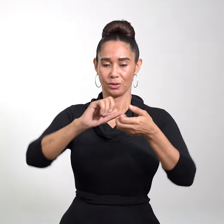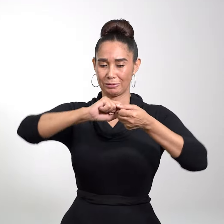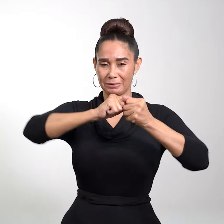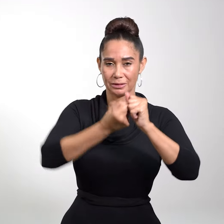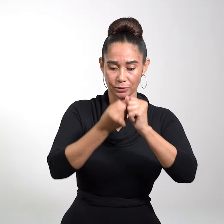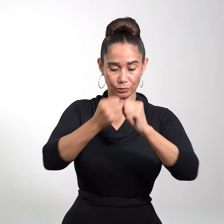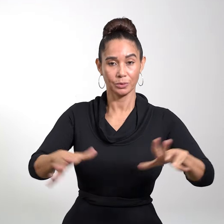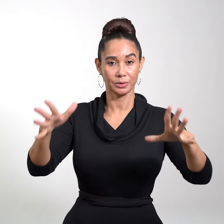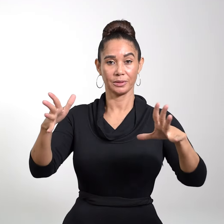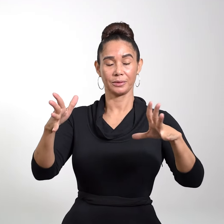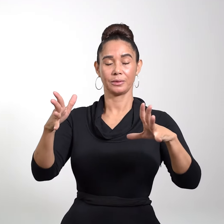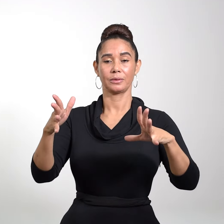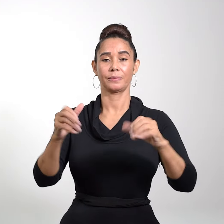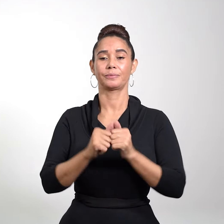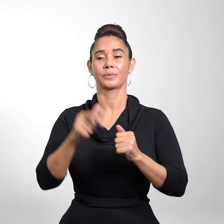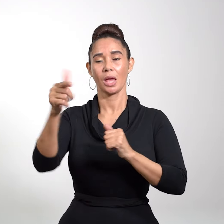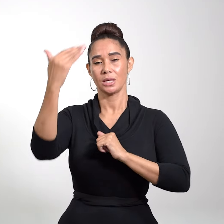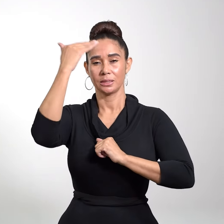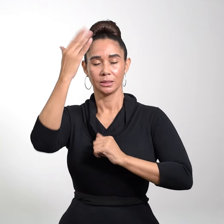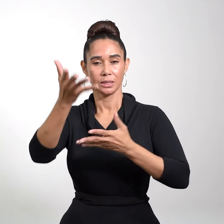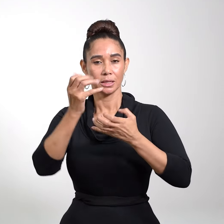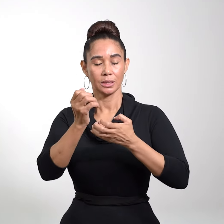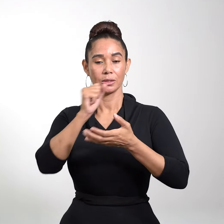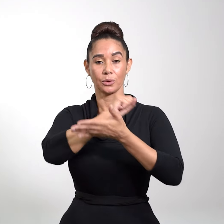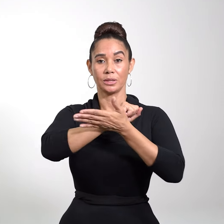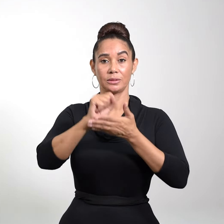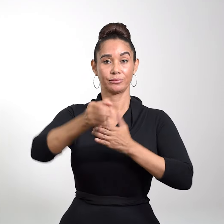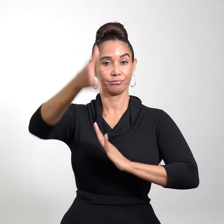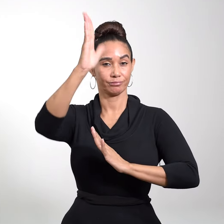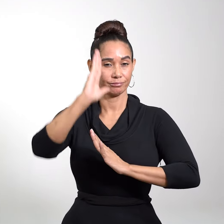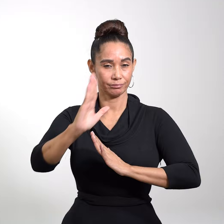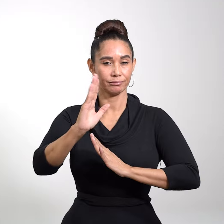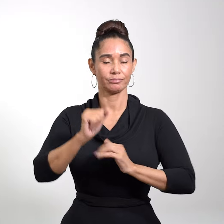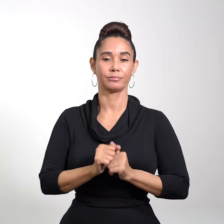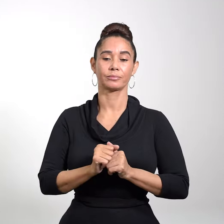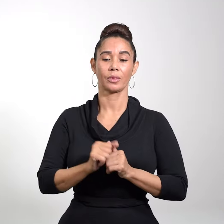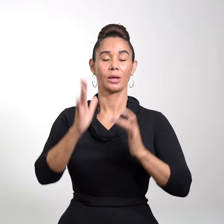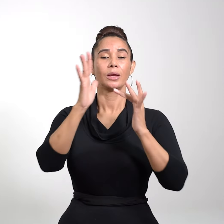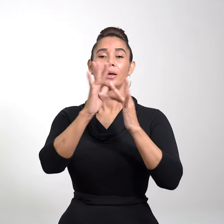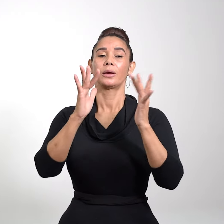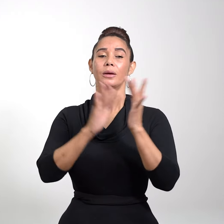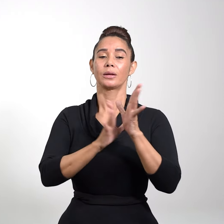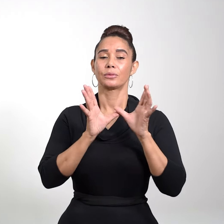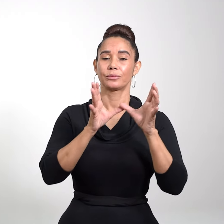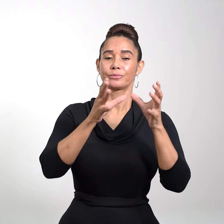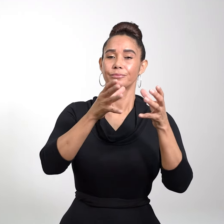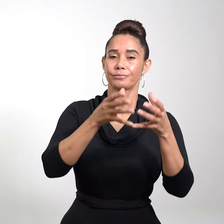nosotros? Sé quién eres, el Santo de Dios. Jesús lo increpó: